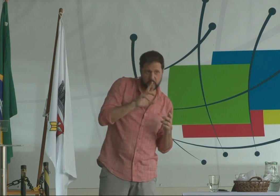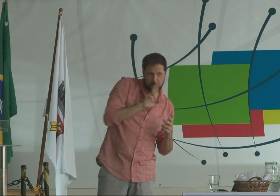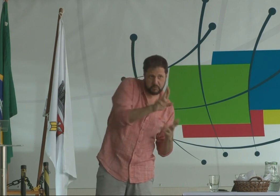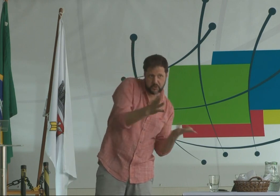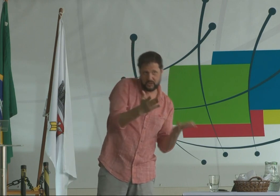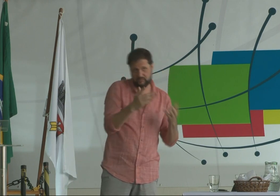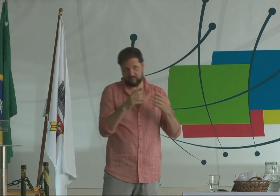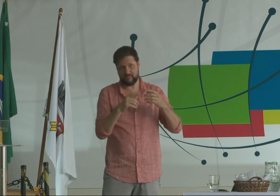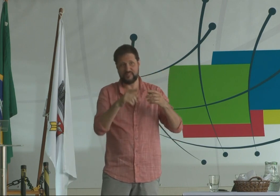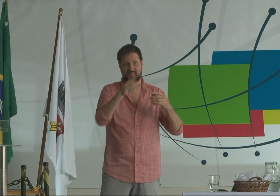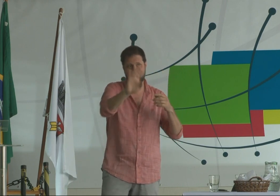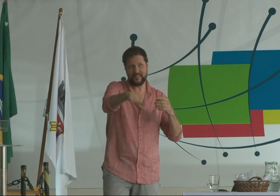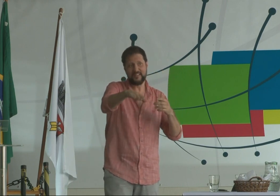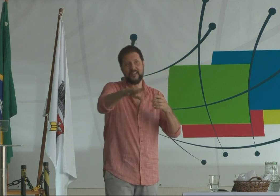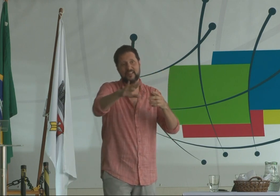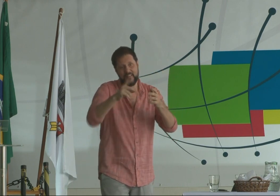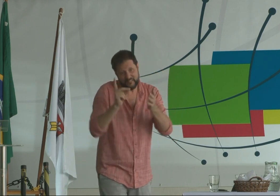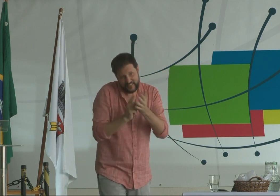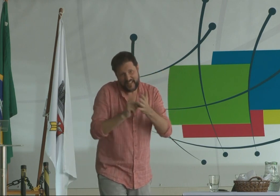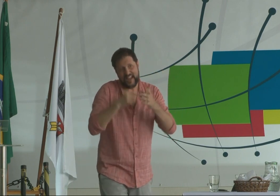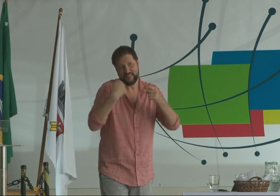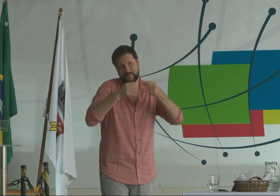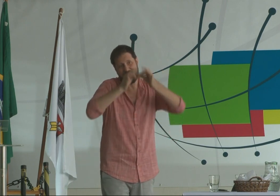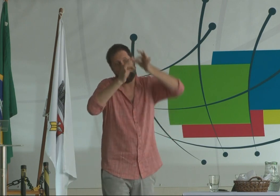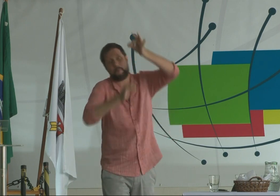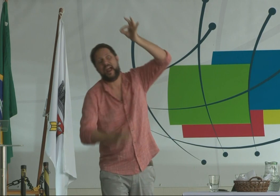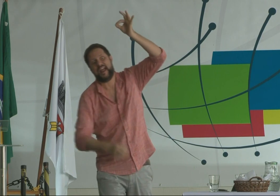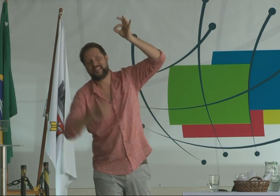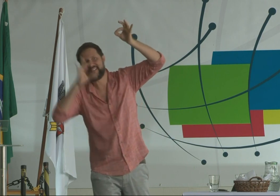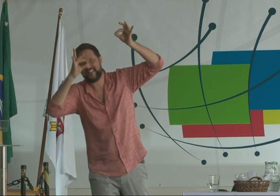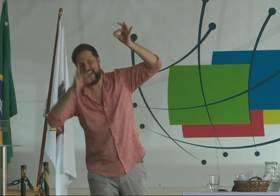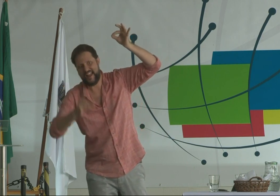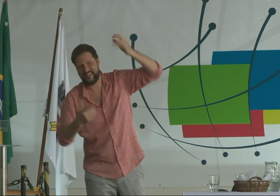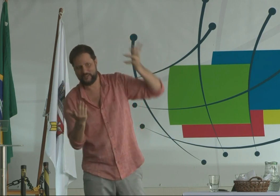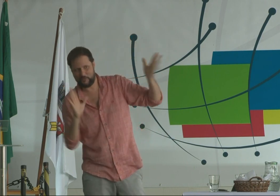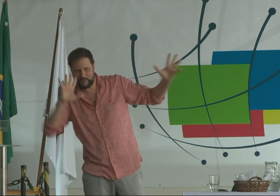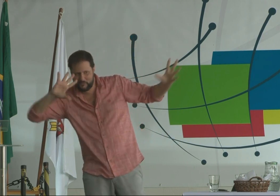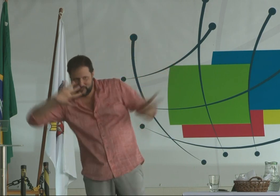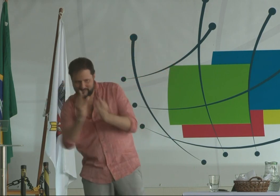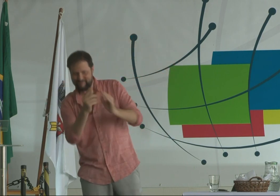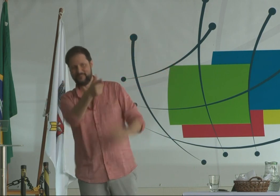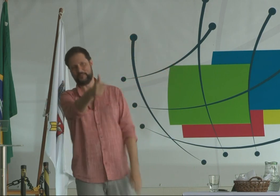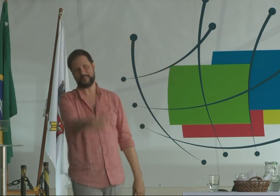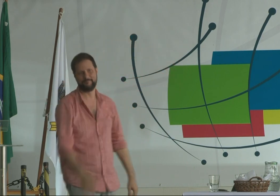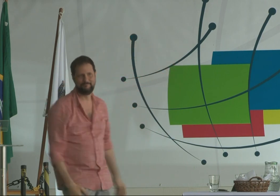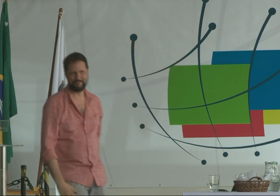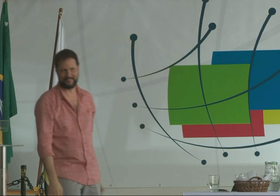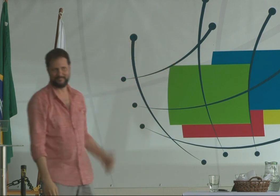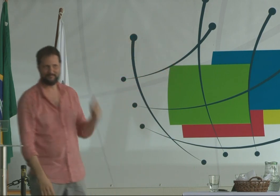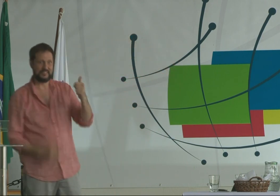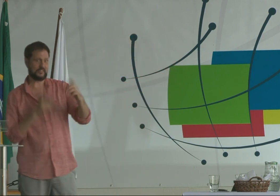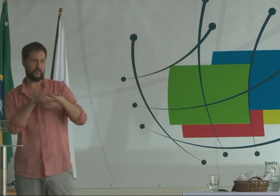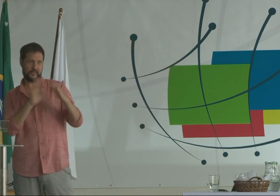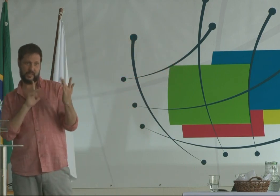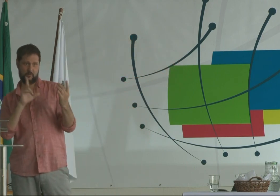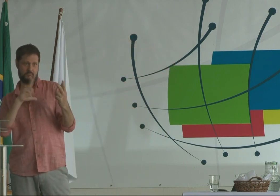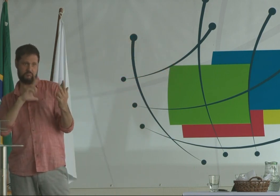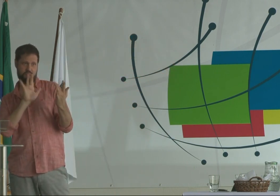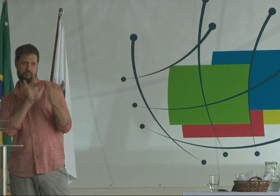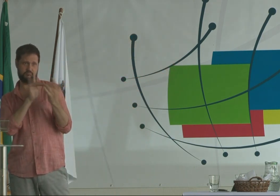Acho que disse que... É, de verdade, realmente é assim. Tem que ser mais detalhes, enfim, eu tenho que resumir. Se quiser